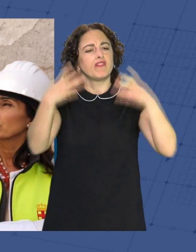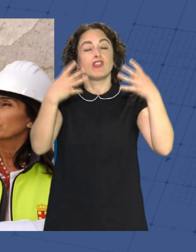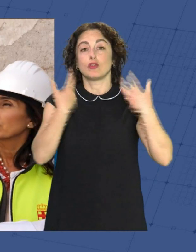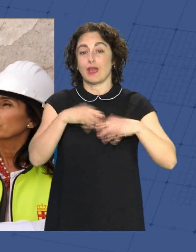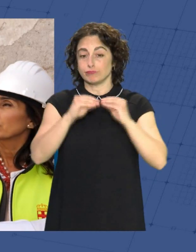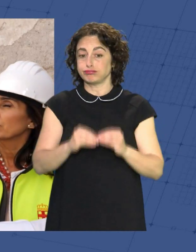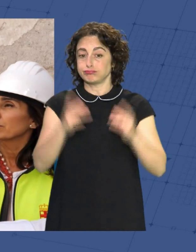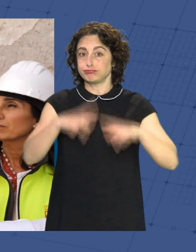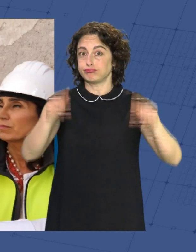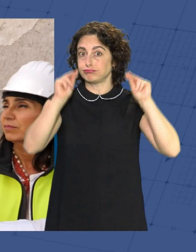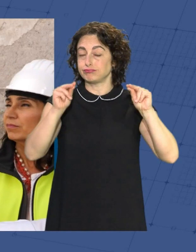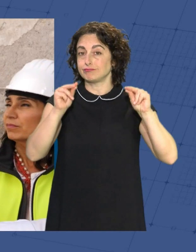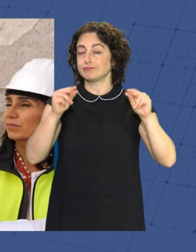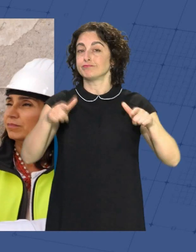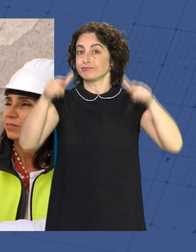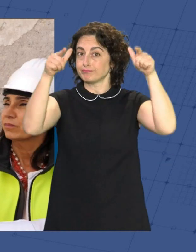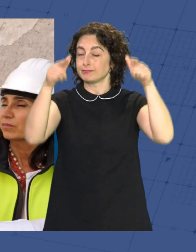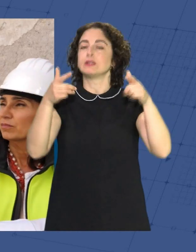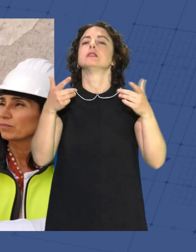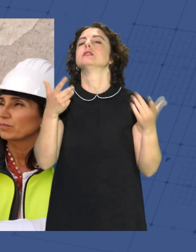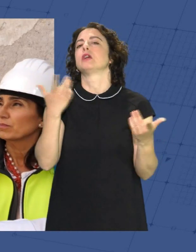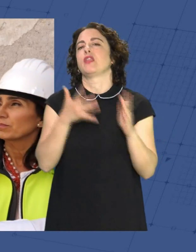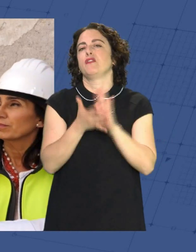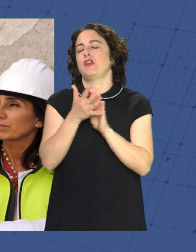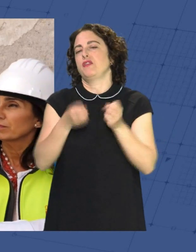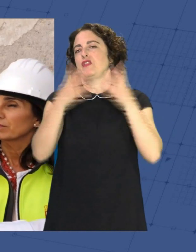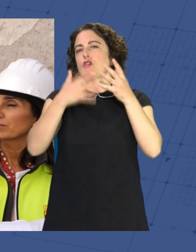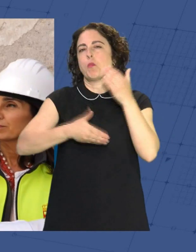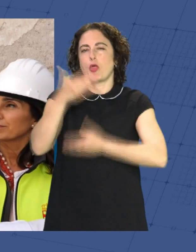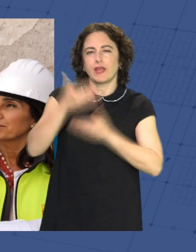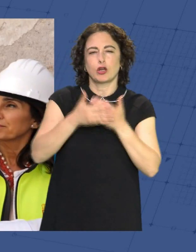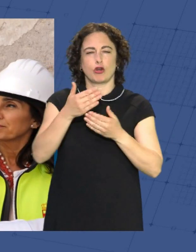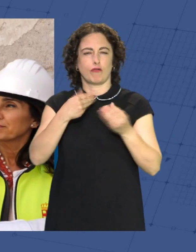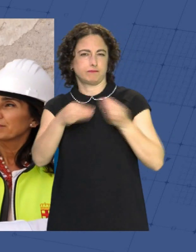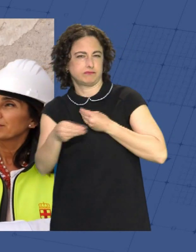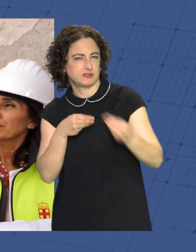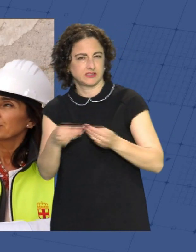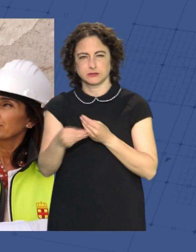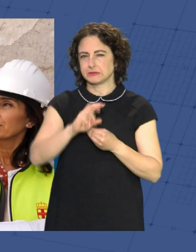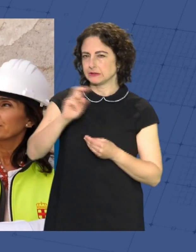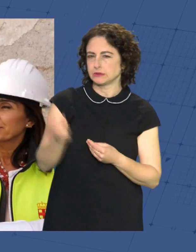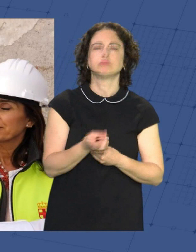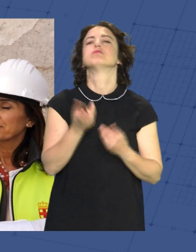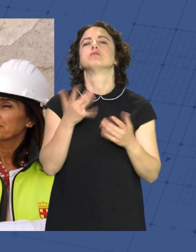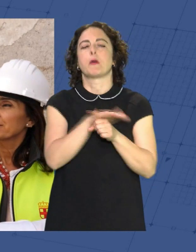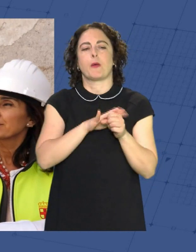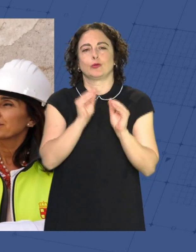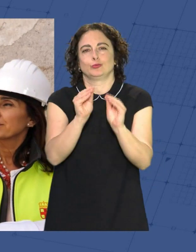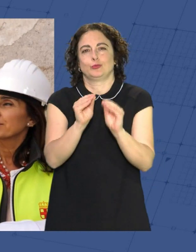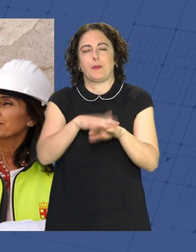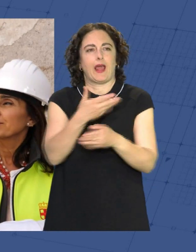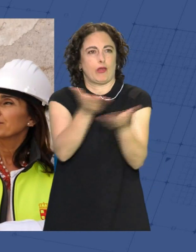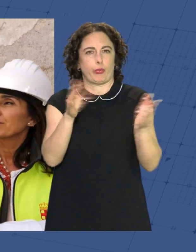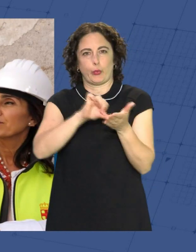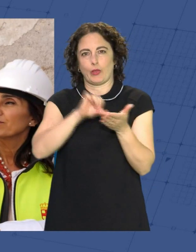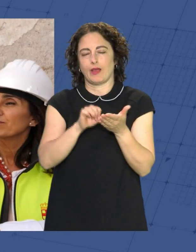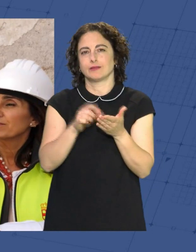hecho que va a tener una entreplantas va a ser un edificio moderno va a un edificio versátil que va a quedar para el barrio para toda la ciudad y que va